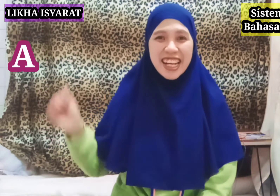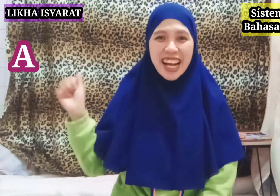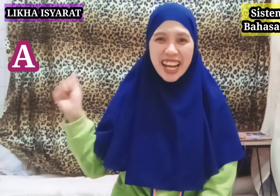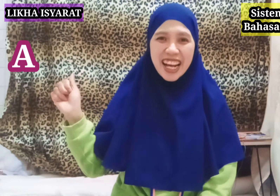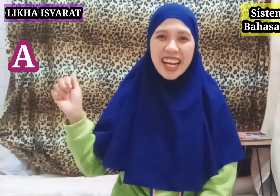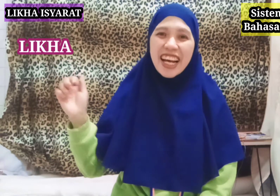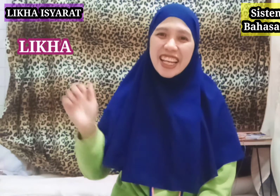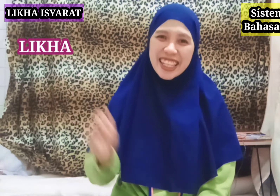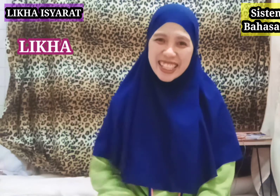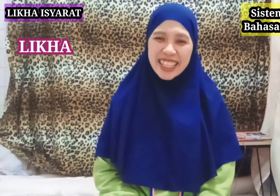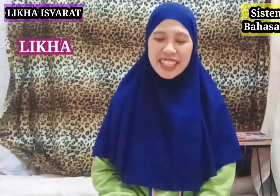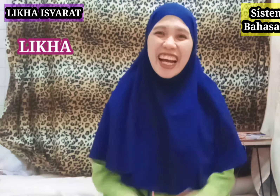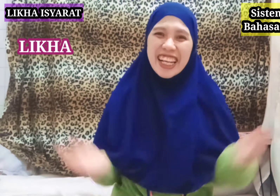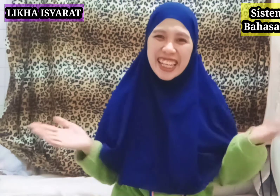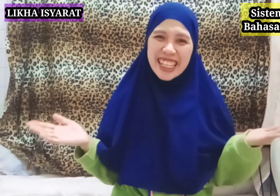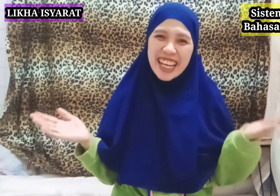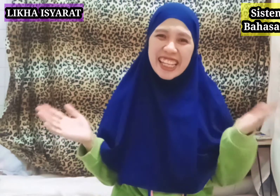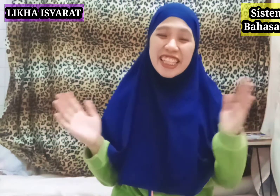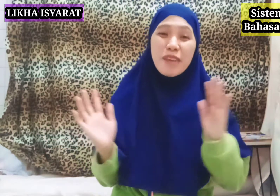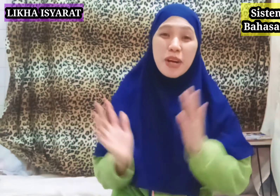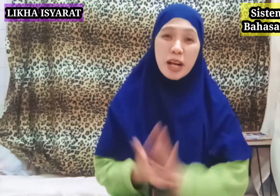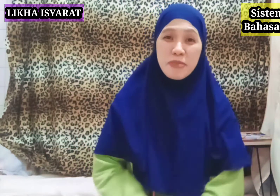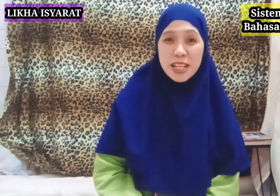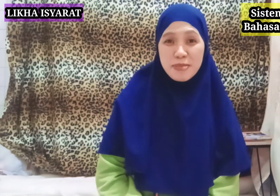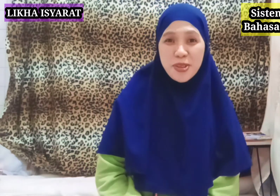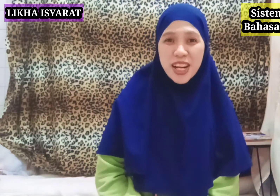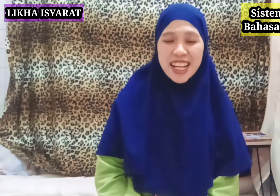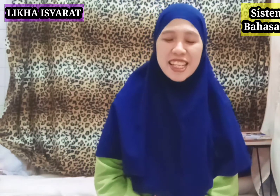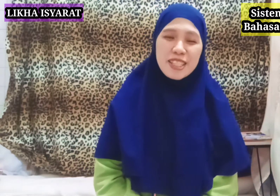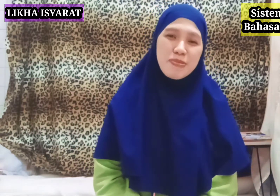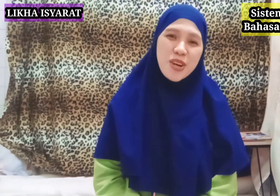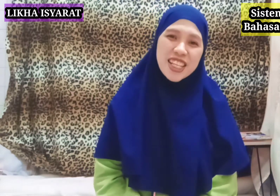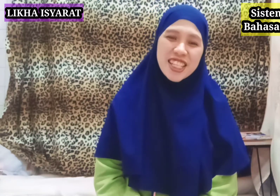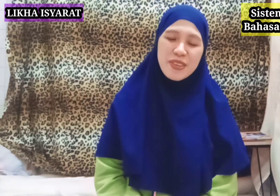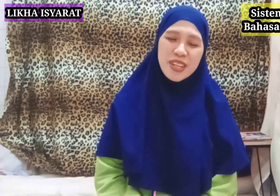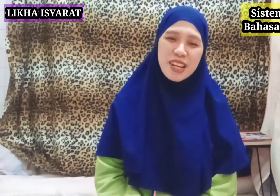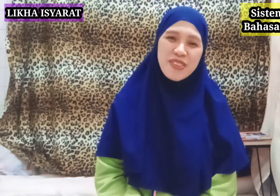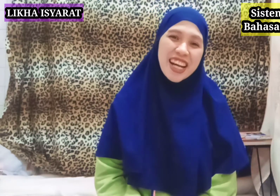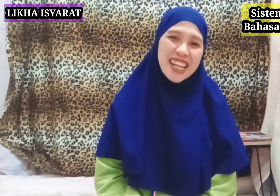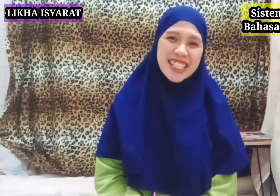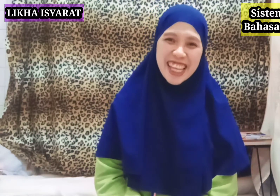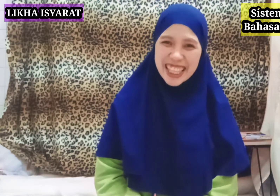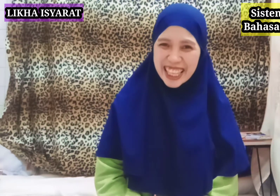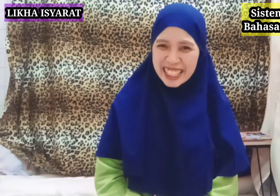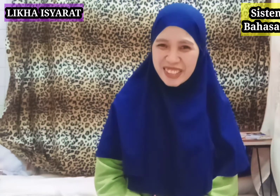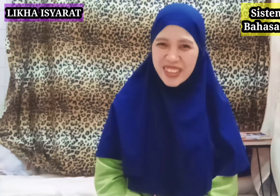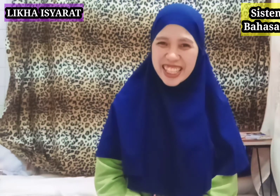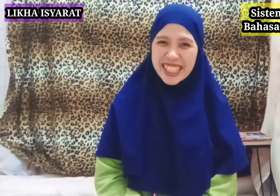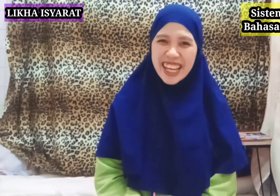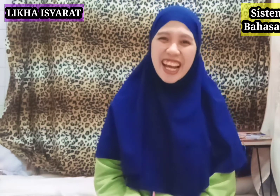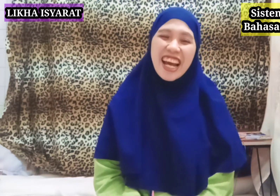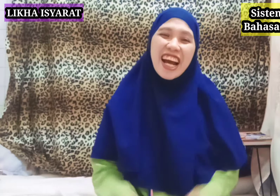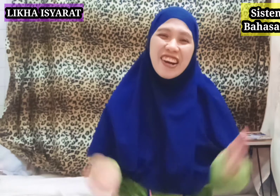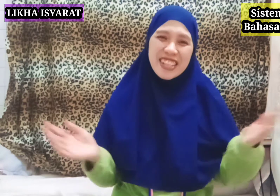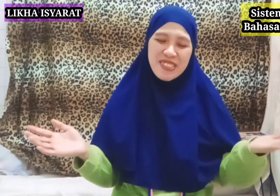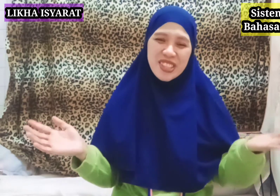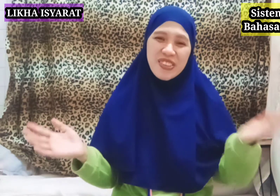L-I-K-H-A Liha. Kalian hari ini apa kabar? Semoga kalian semua selalu dalam keadaan sehat lahir dan batin ya. Oh ya teman-teman,